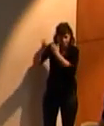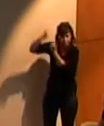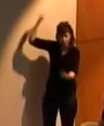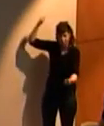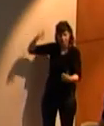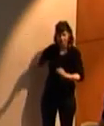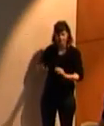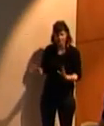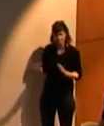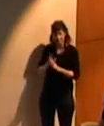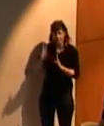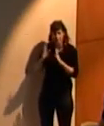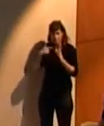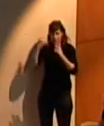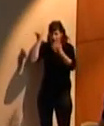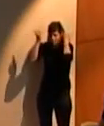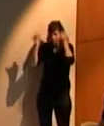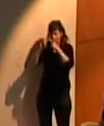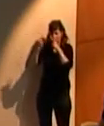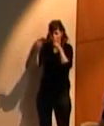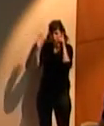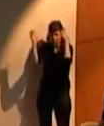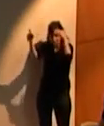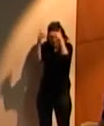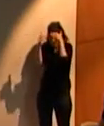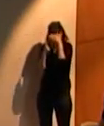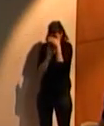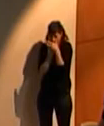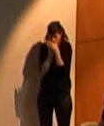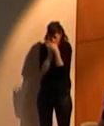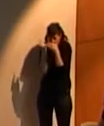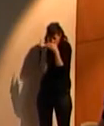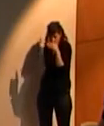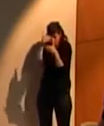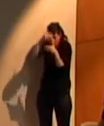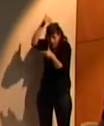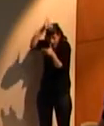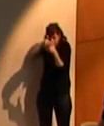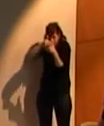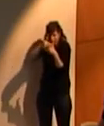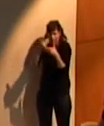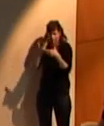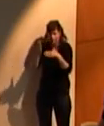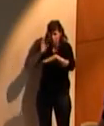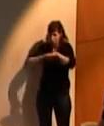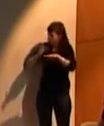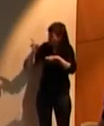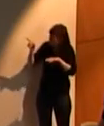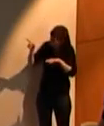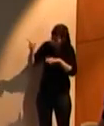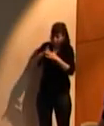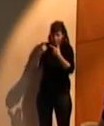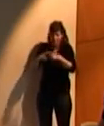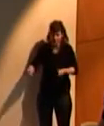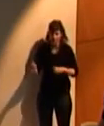aujourd'hui. J'imaginais quelque chose de beaucoup plus fermé, beaucoup plus individuel, beaucoup plus coupé de l'environnement extérieur. Donc voilà, c'est